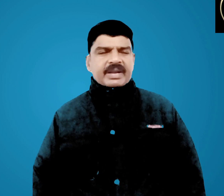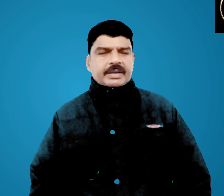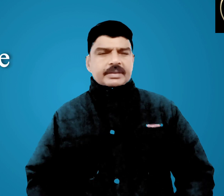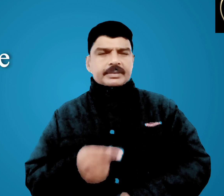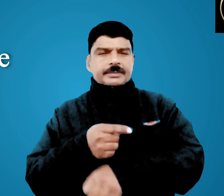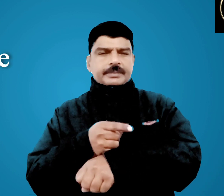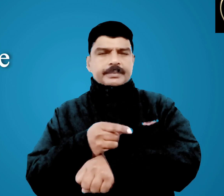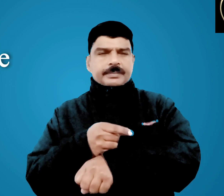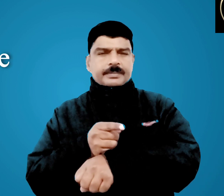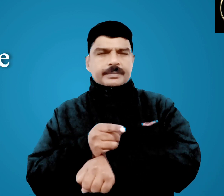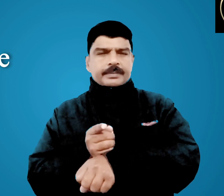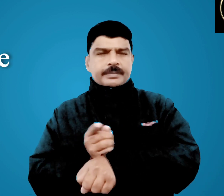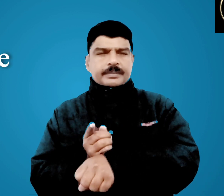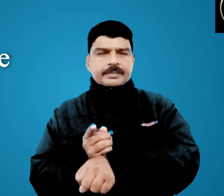मिनट